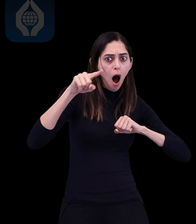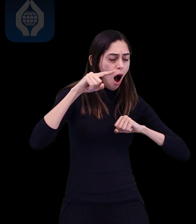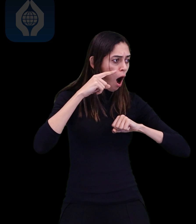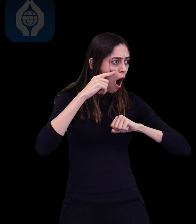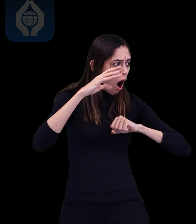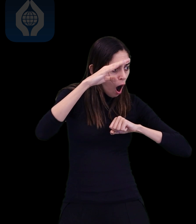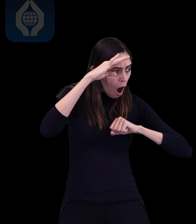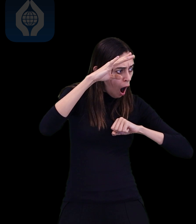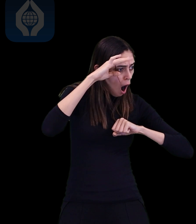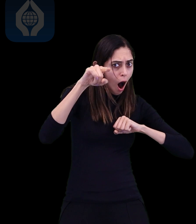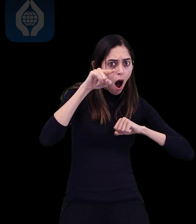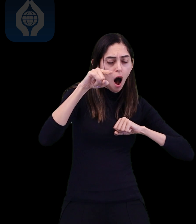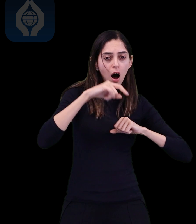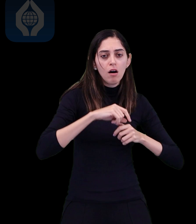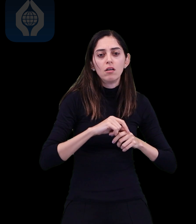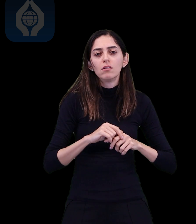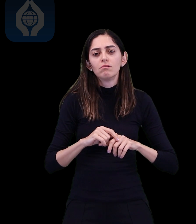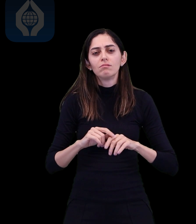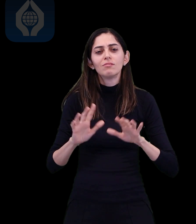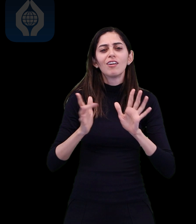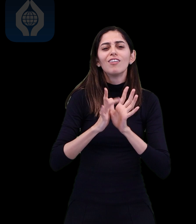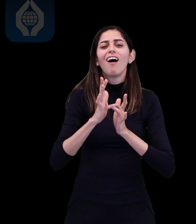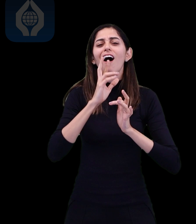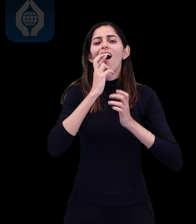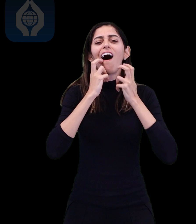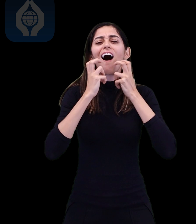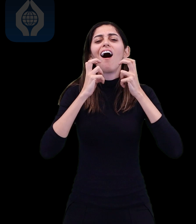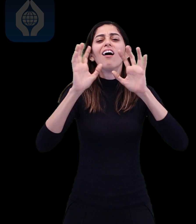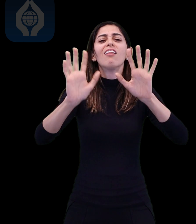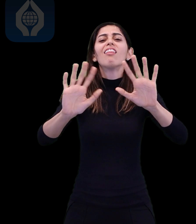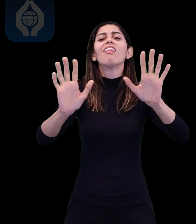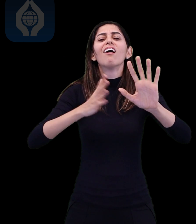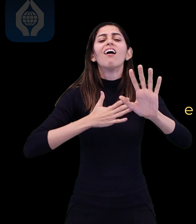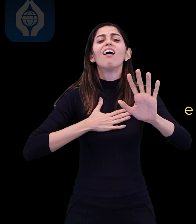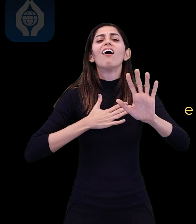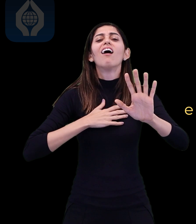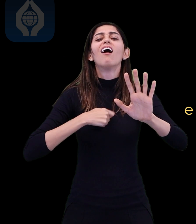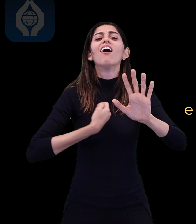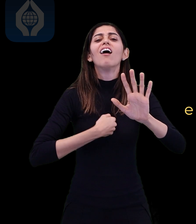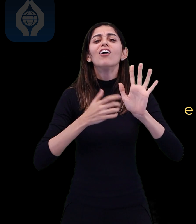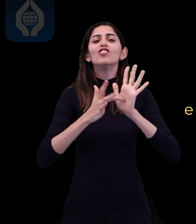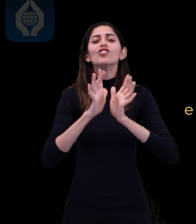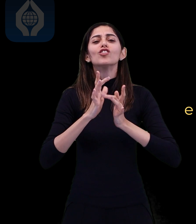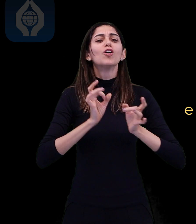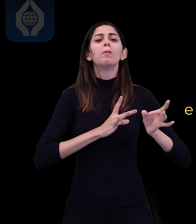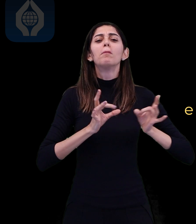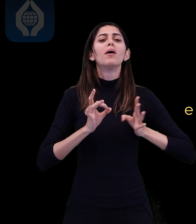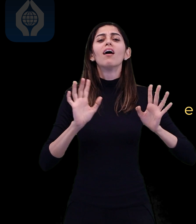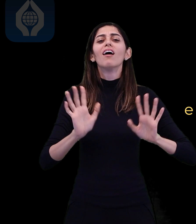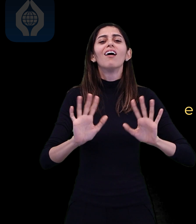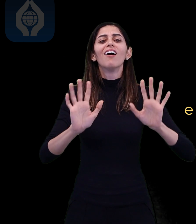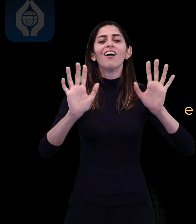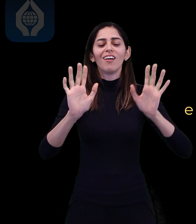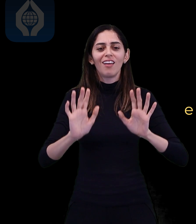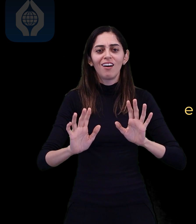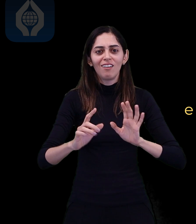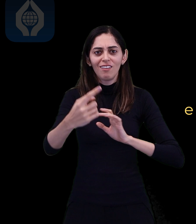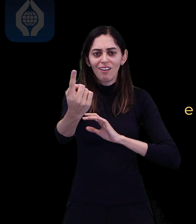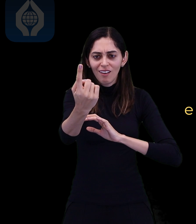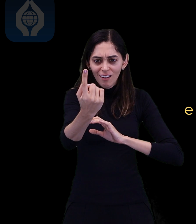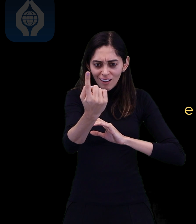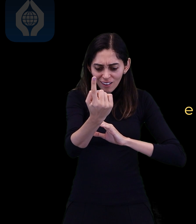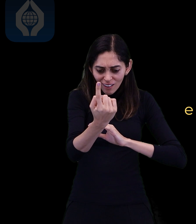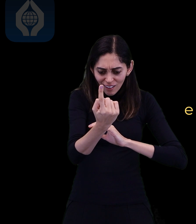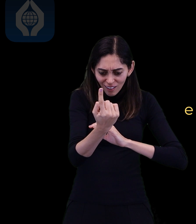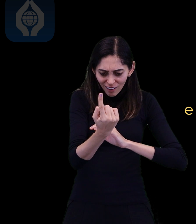aterrorizados. Mas ele lhes disse: sou eu, não tenho medo. Então resolveram recebê-lo no barco e logo o barco chegou